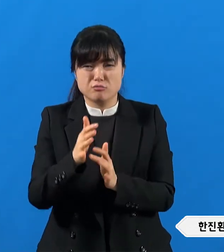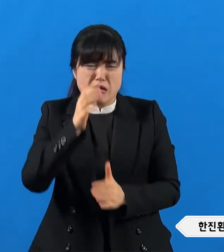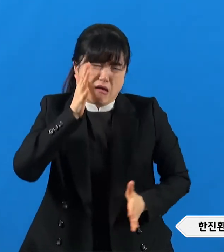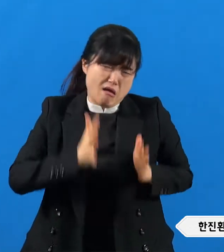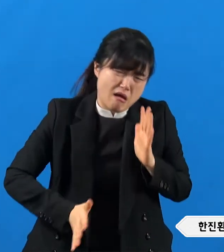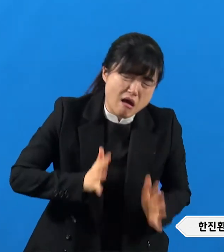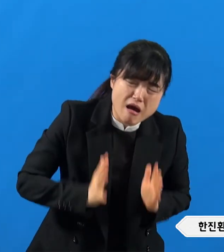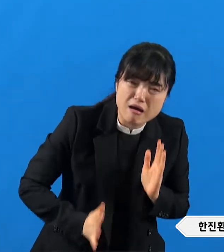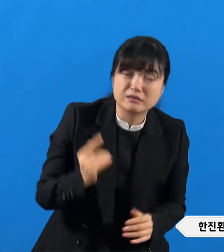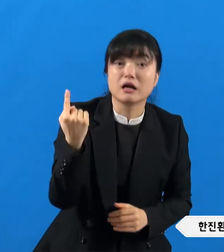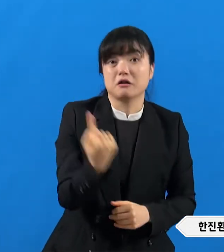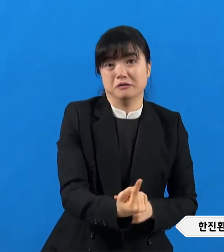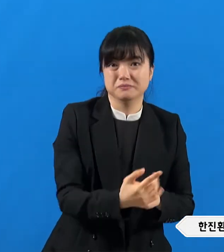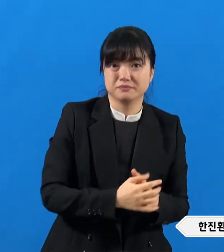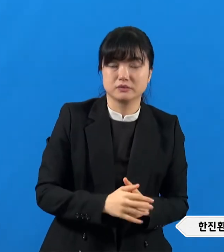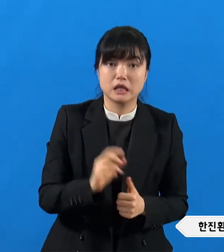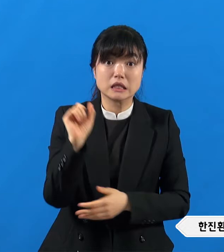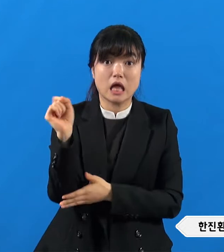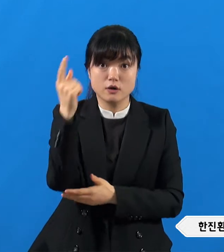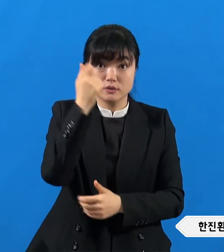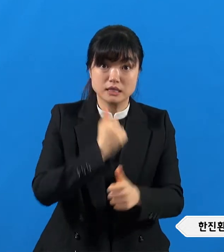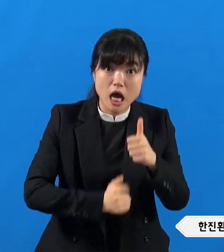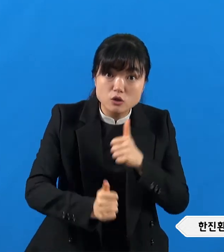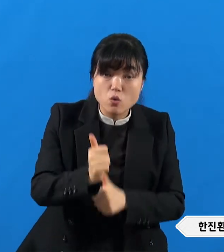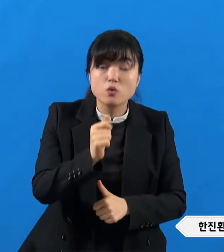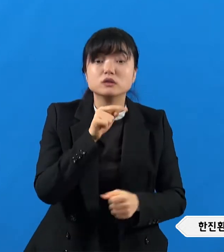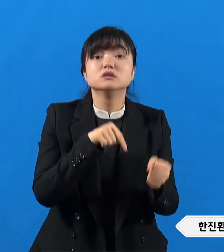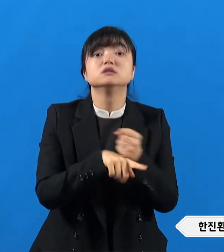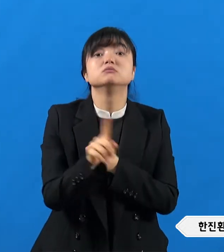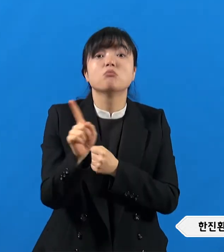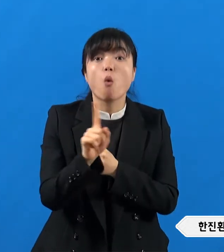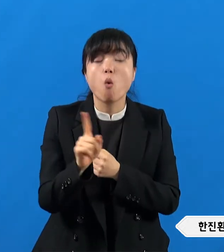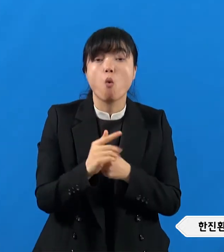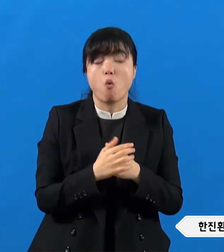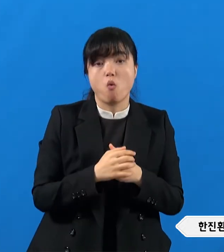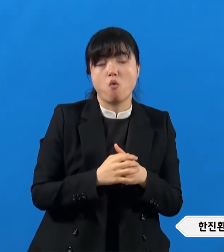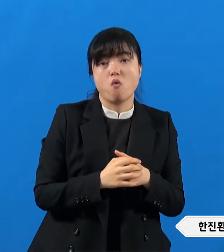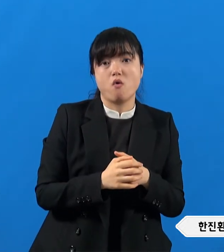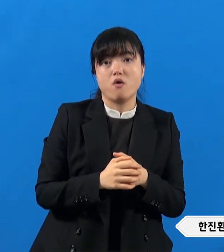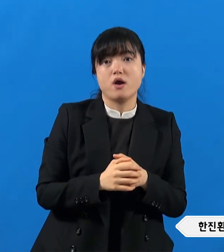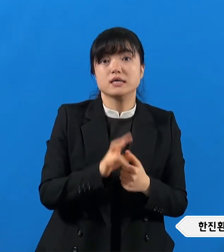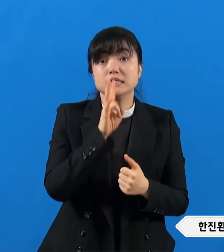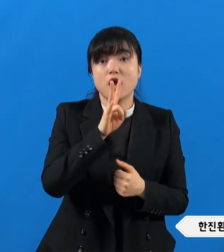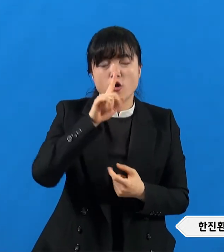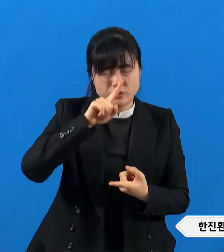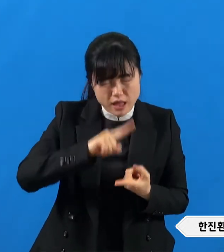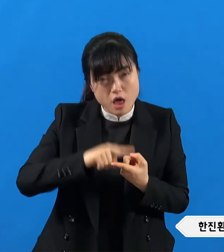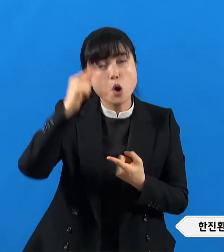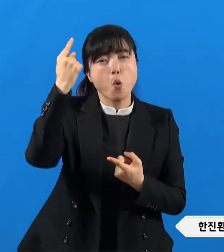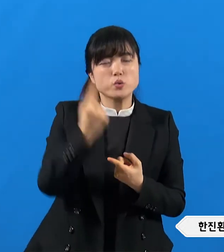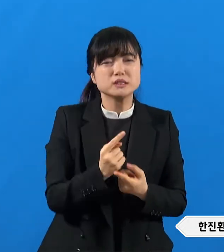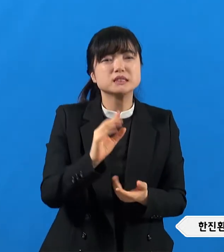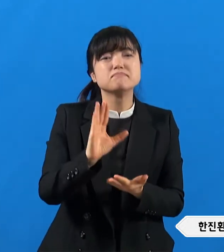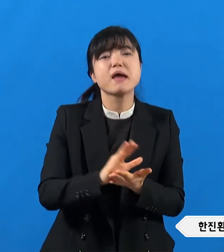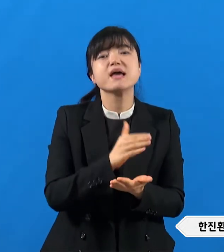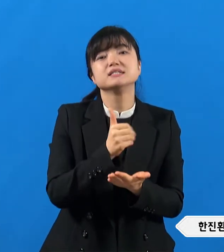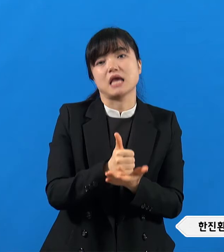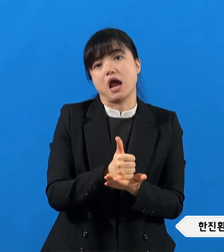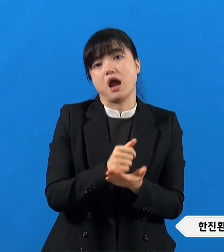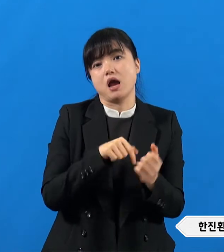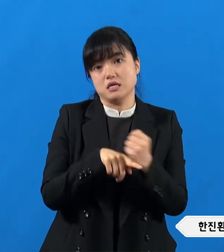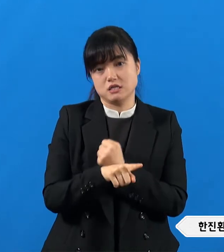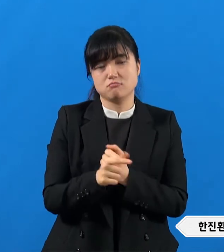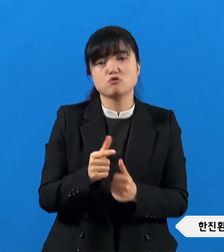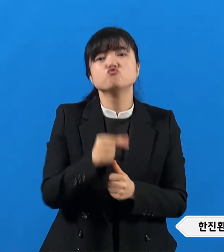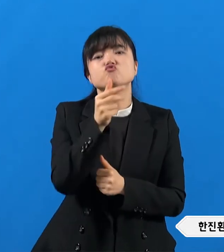달려갑니다. 다윗의 자손이라는 말은 바로 예언대로 오시는 메시아라는 뜻입니다.